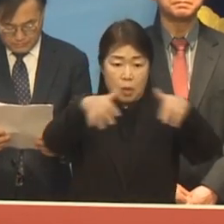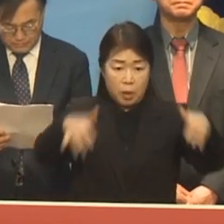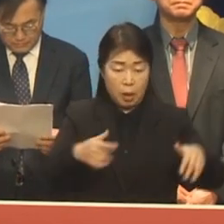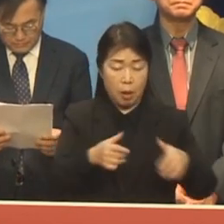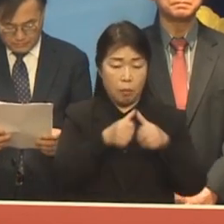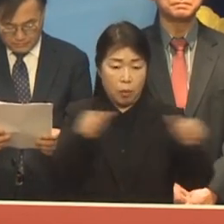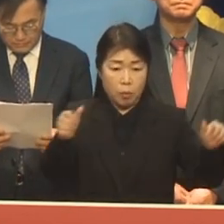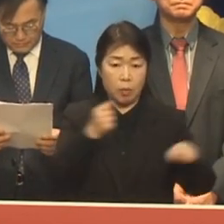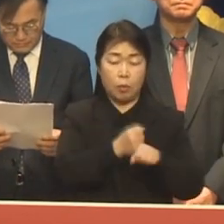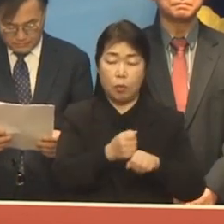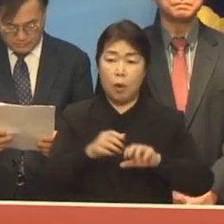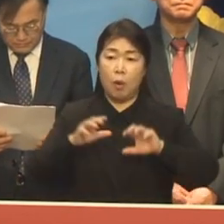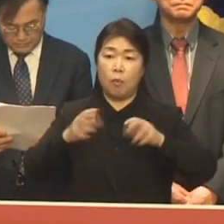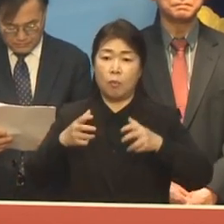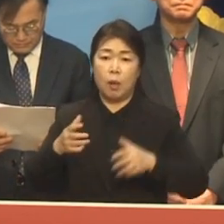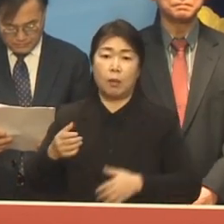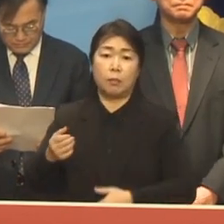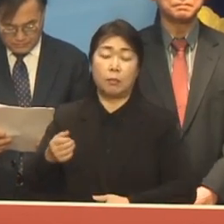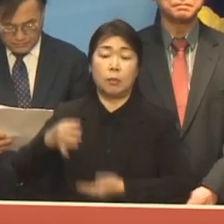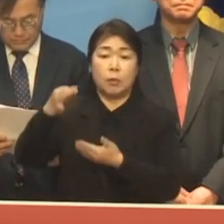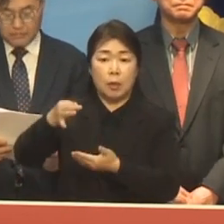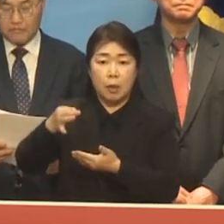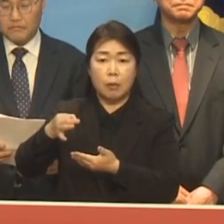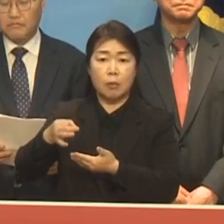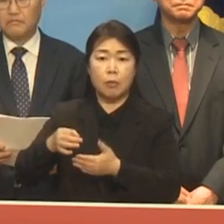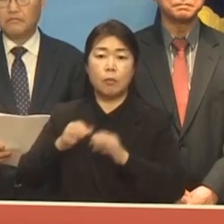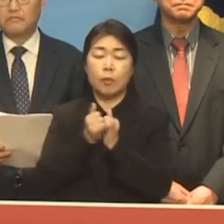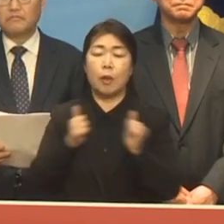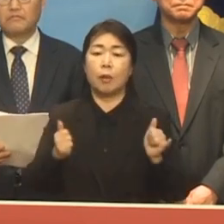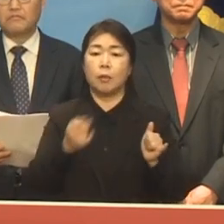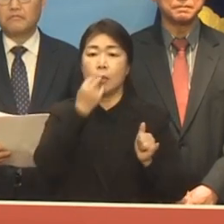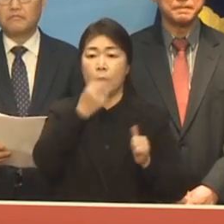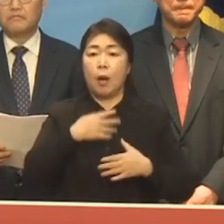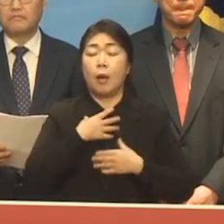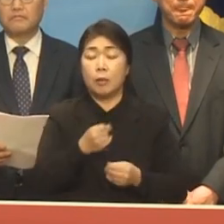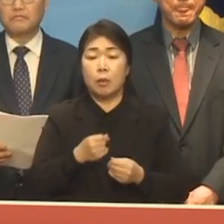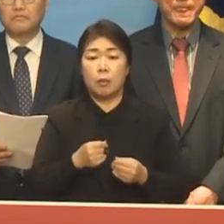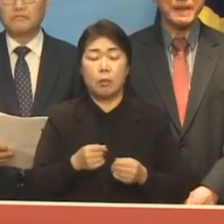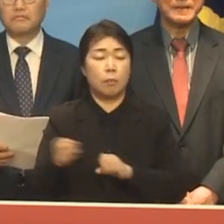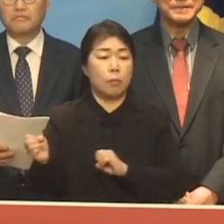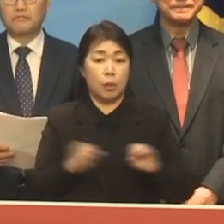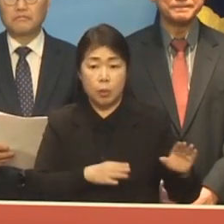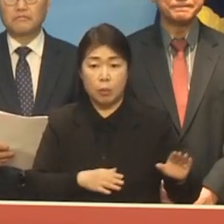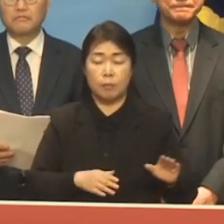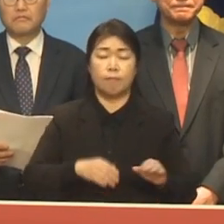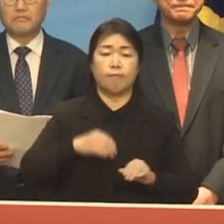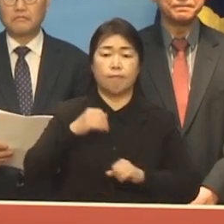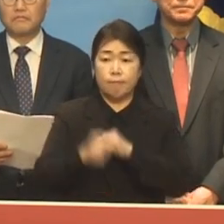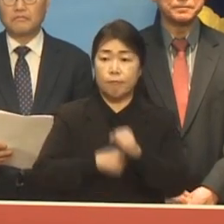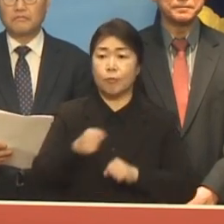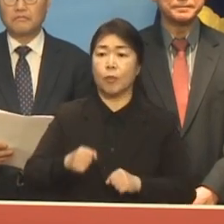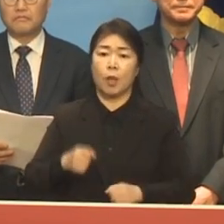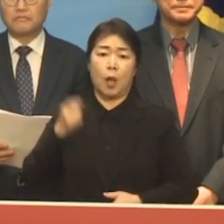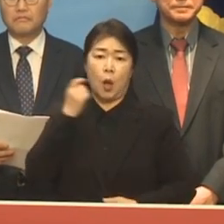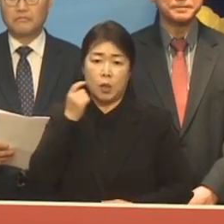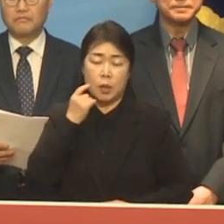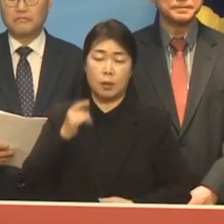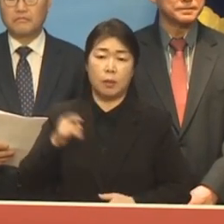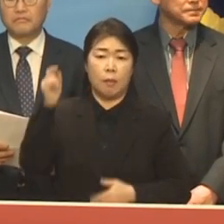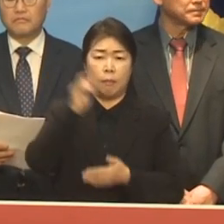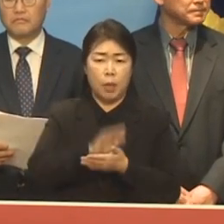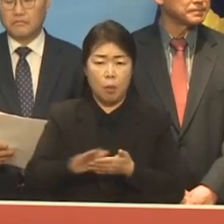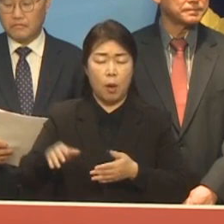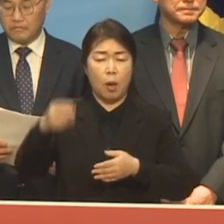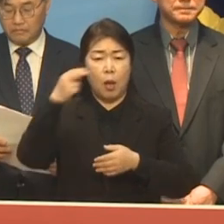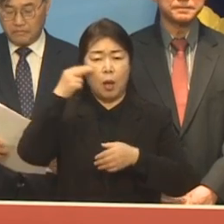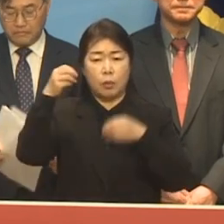훼손하고 국방 자산이 국민의 안전과 생명을 외면하면서 자행된 거짓 평화